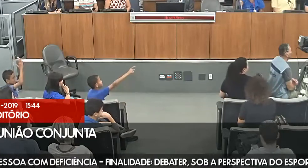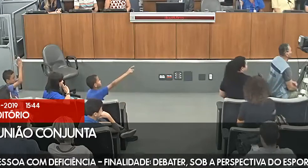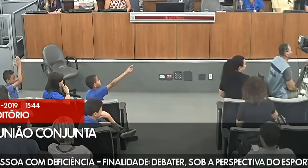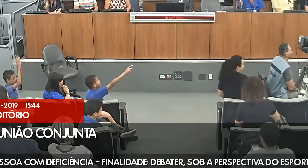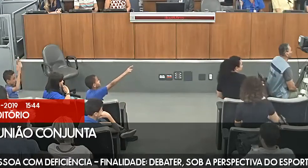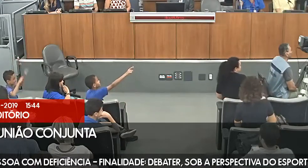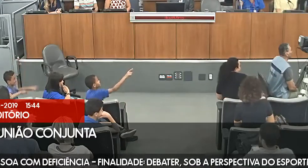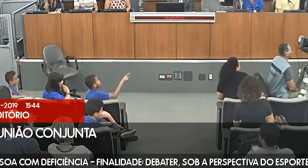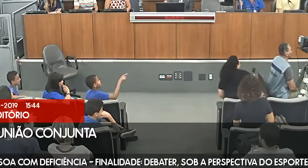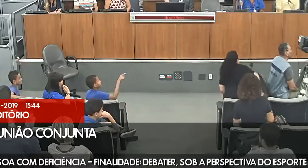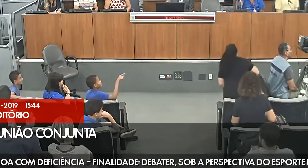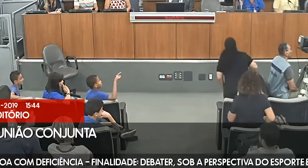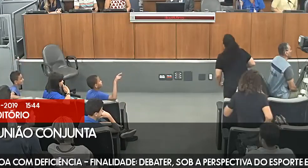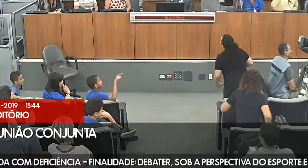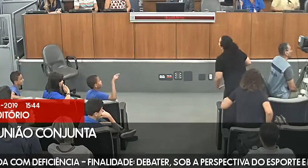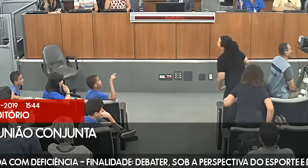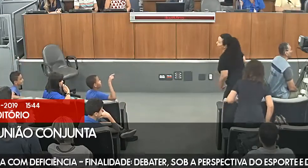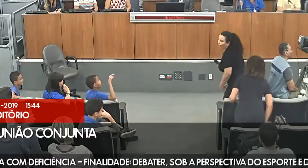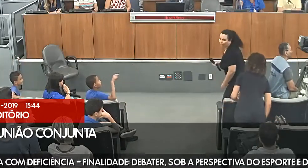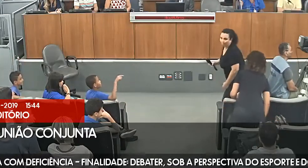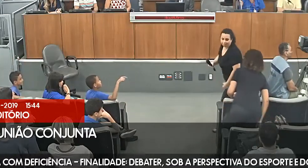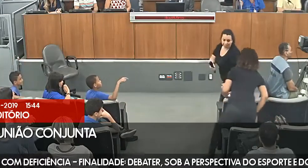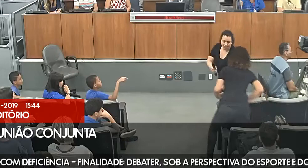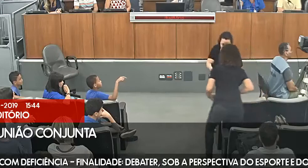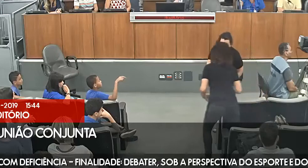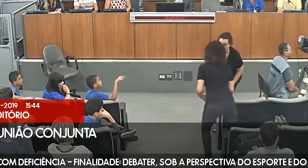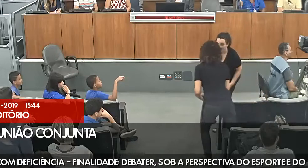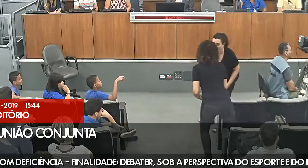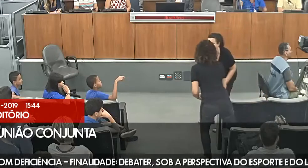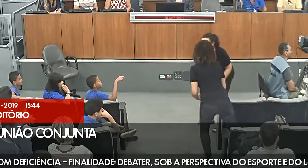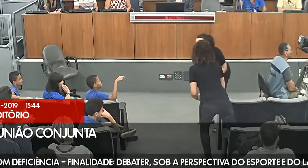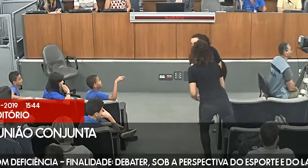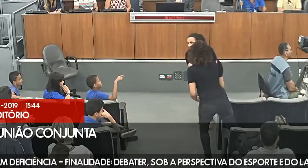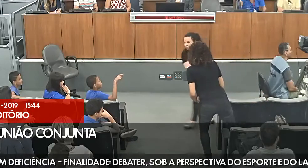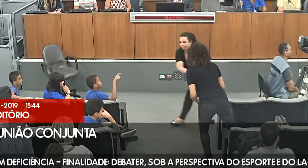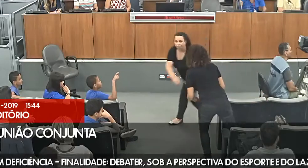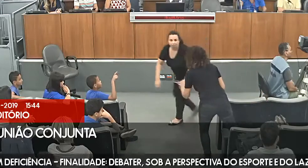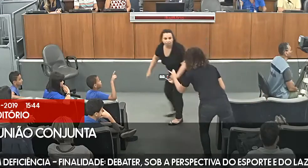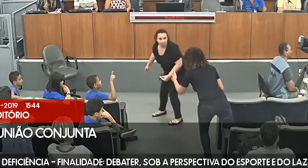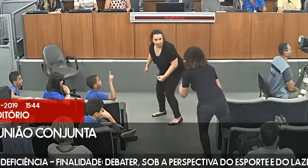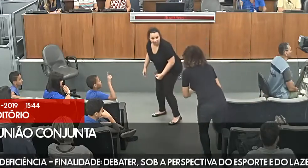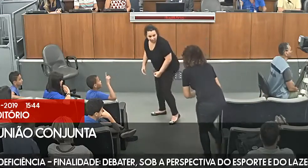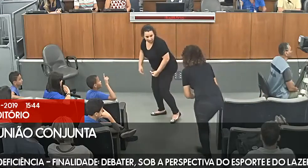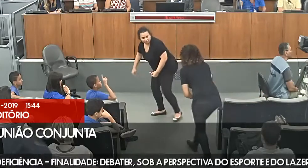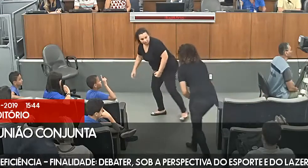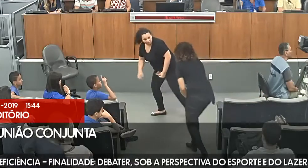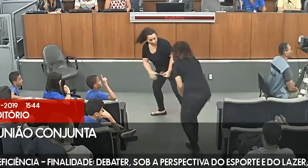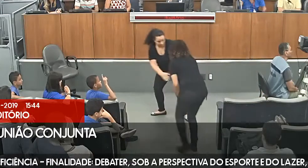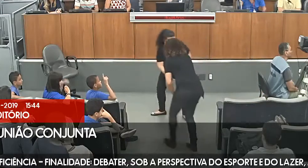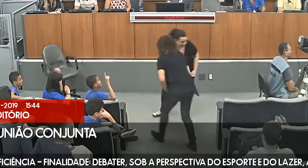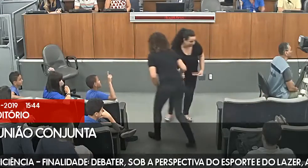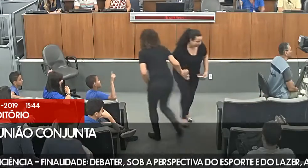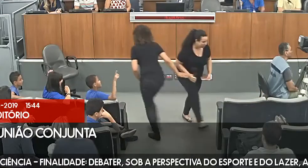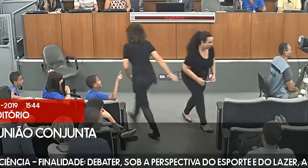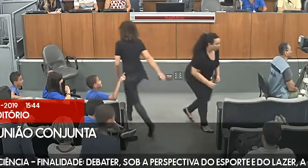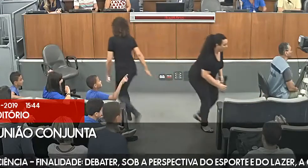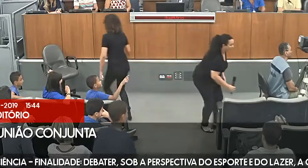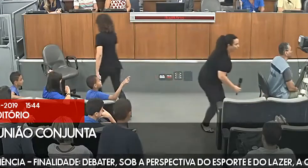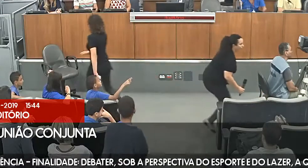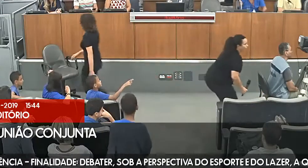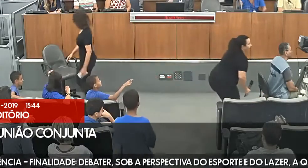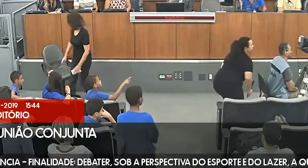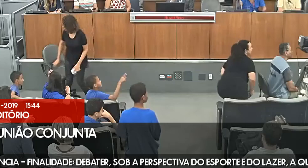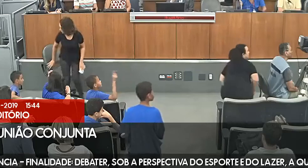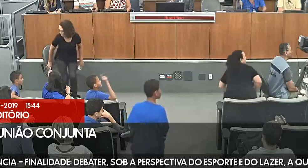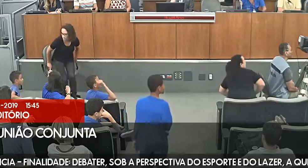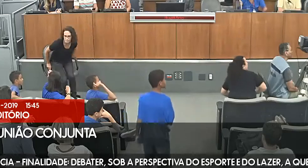agradeço demais a sua presença e gostaria pessoal painel apoio